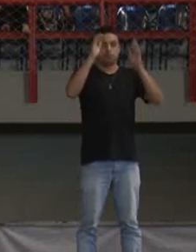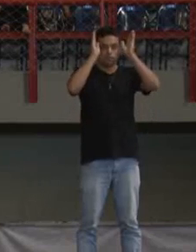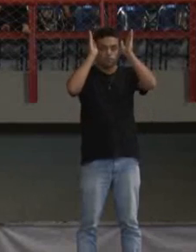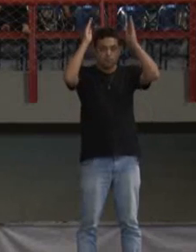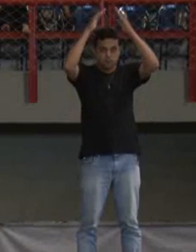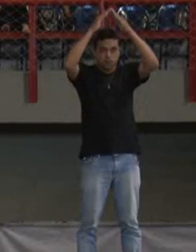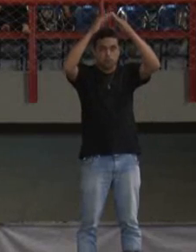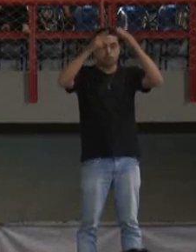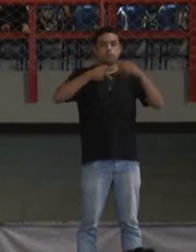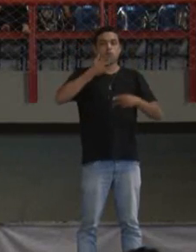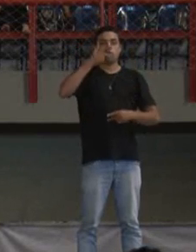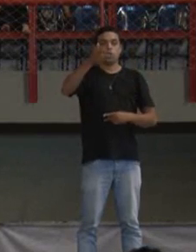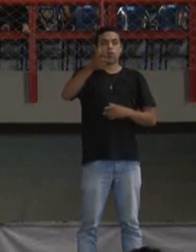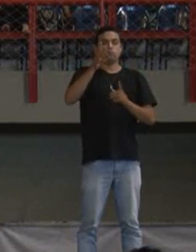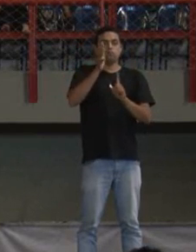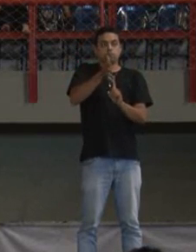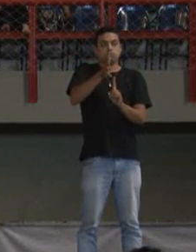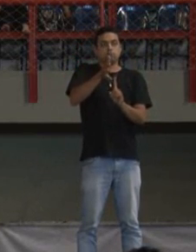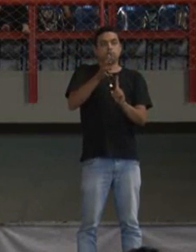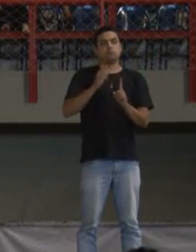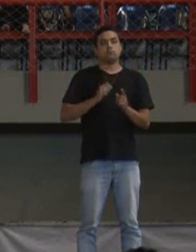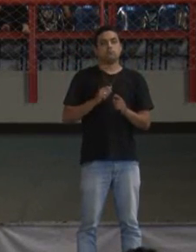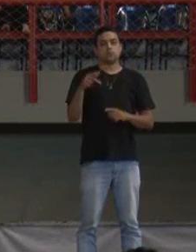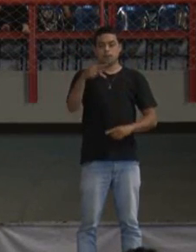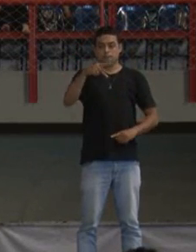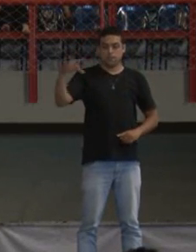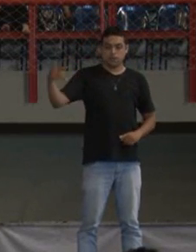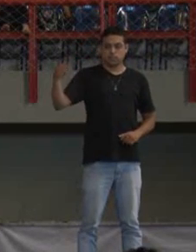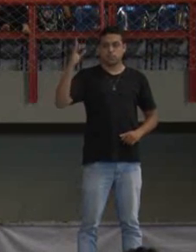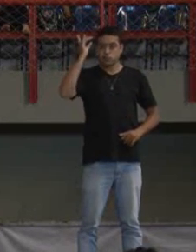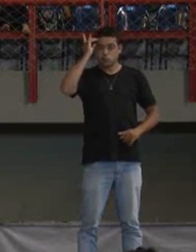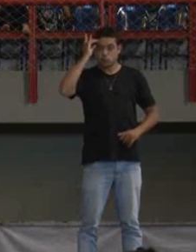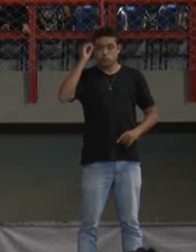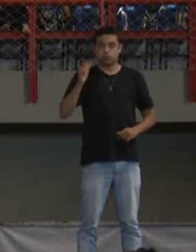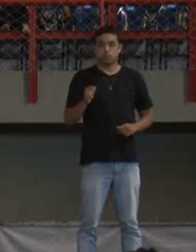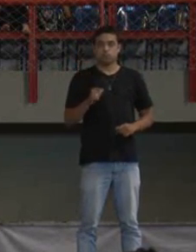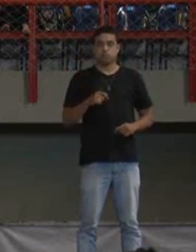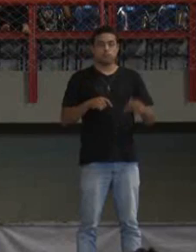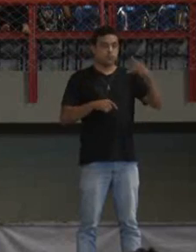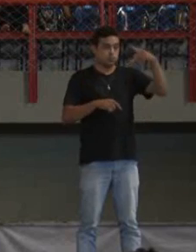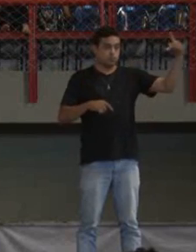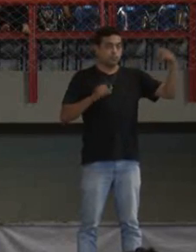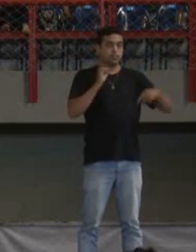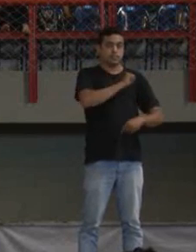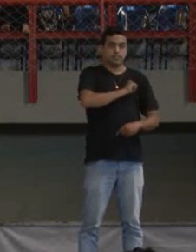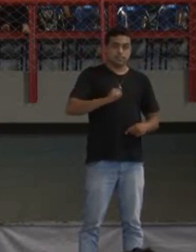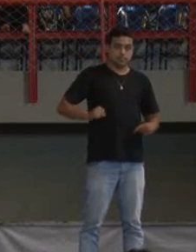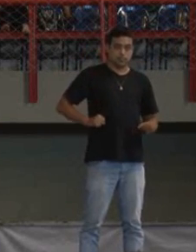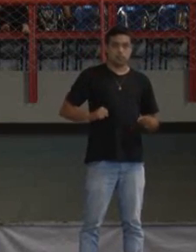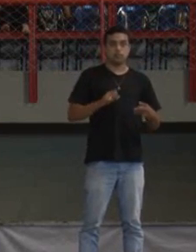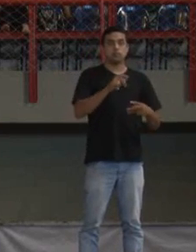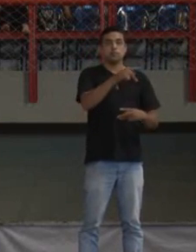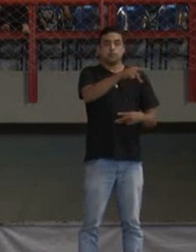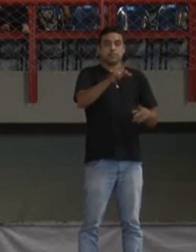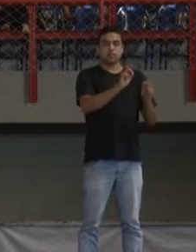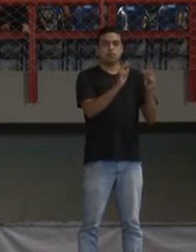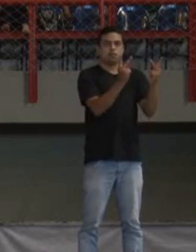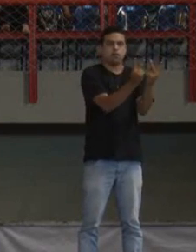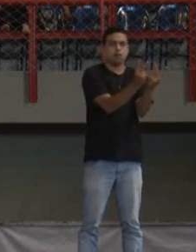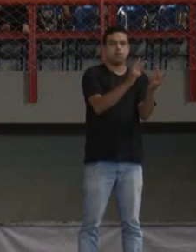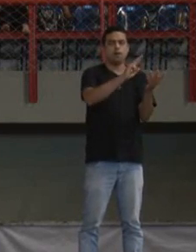do Papa, a presidente da República de um lado, presidente do Senado, presidente da Câmara, repleto